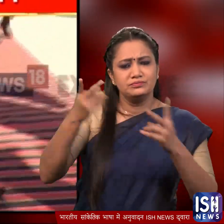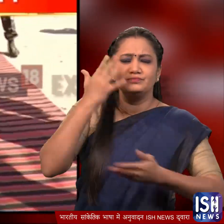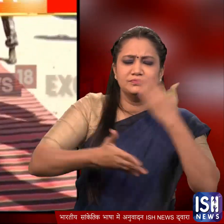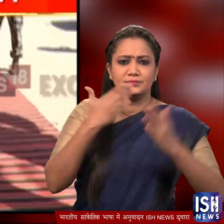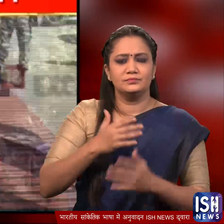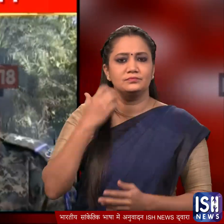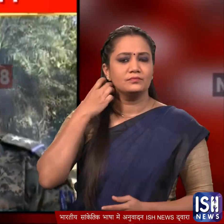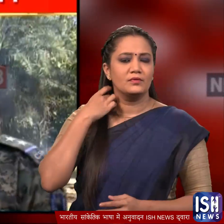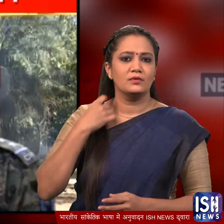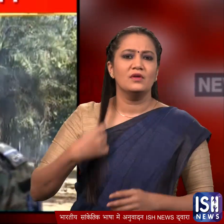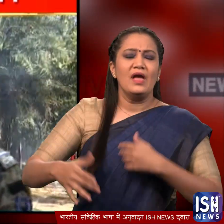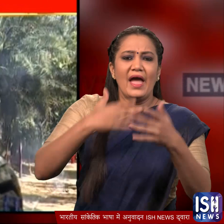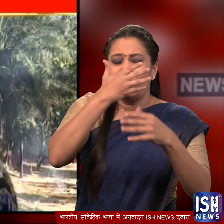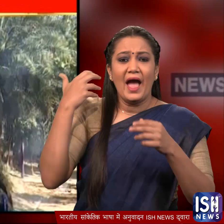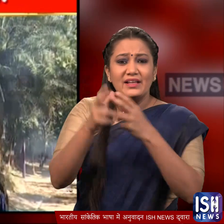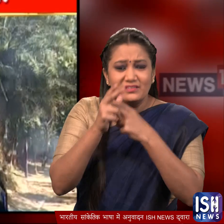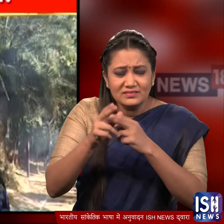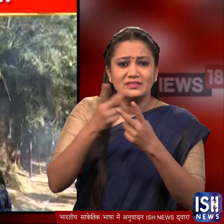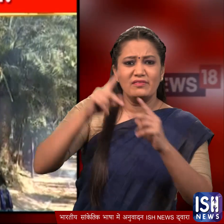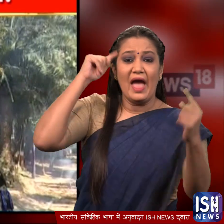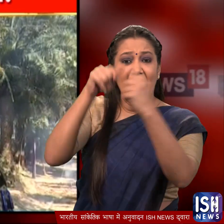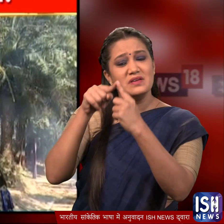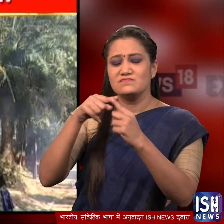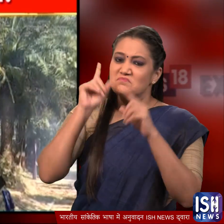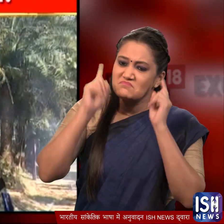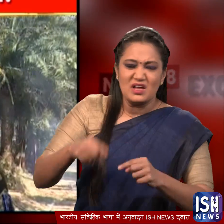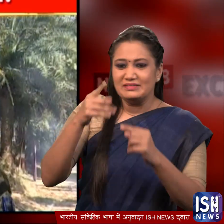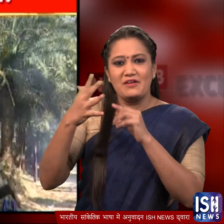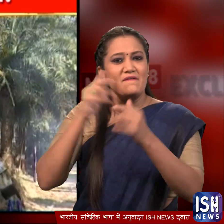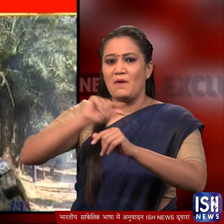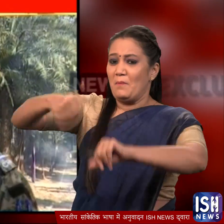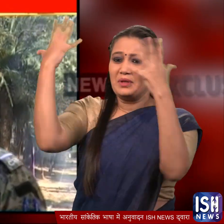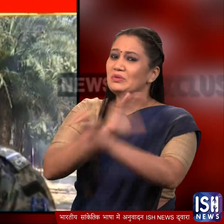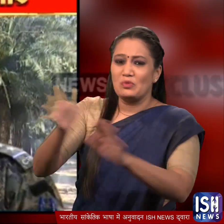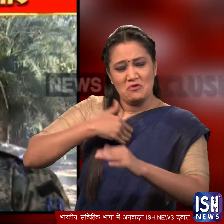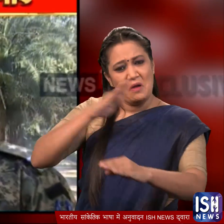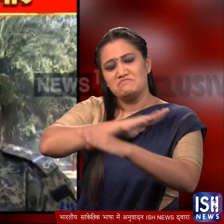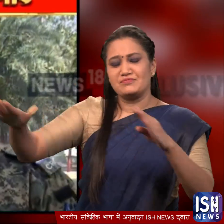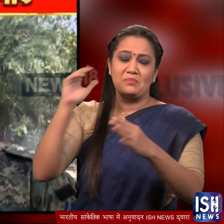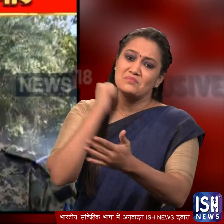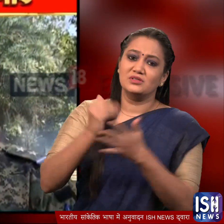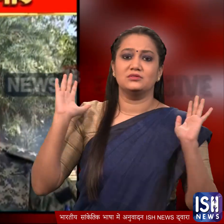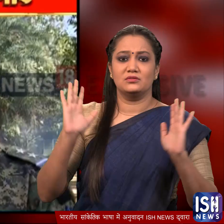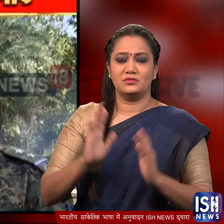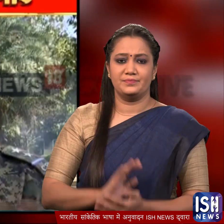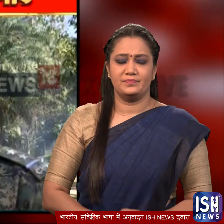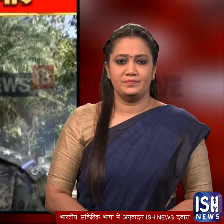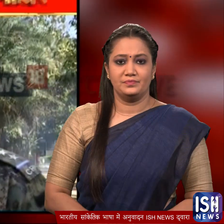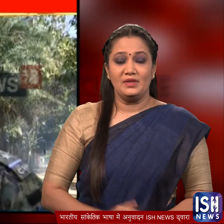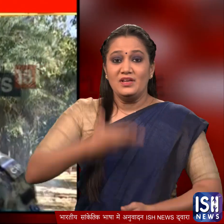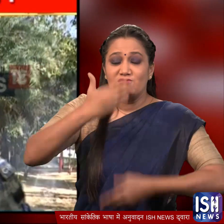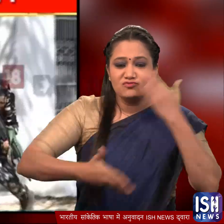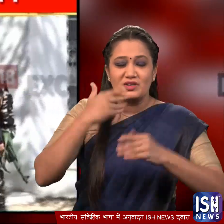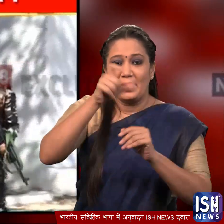सिखाए गए। किसी भी आतंकवादी के जो उनका मकसद है उसको पूरा ना होने दें और उसको मिटा